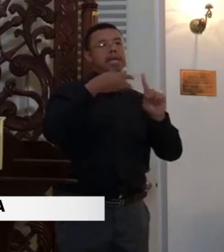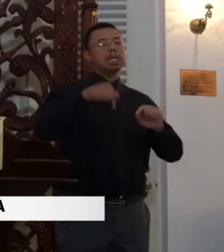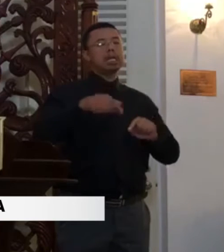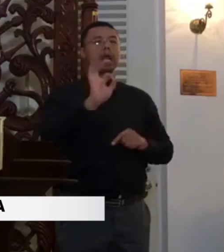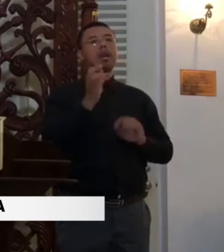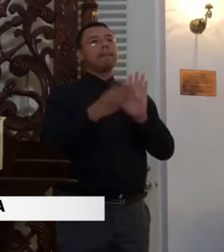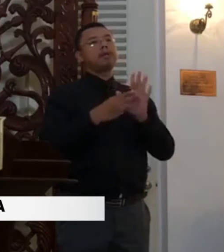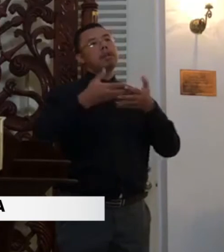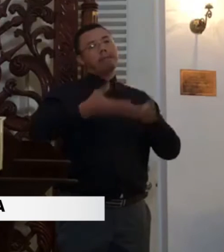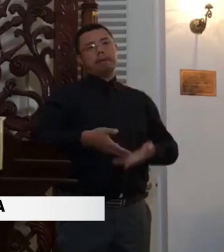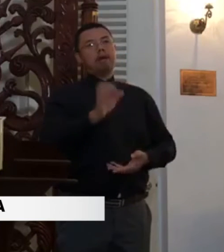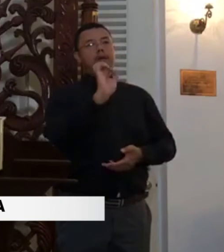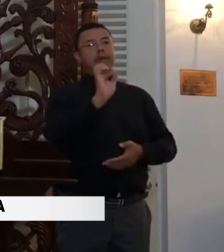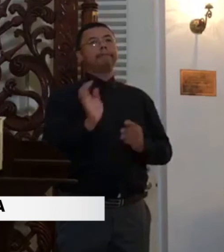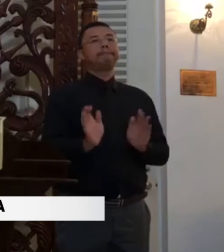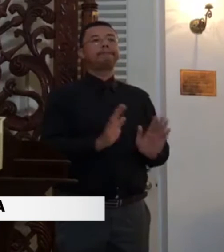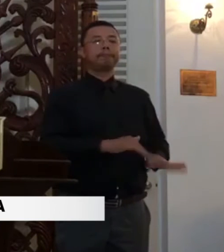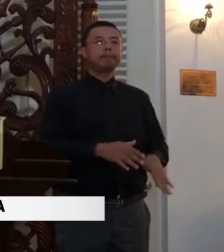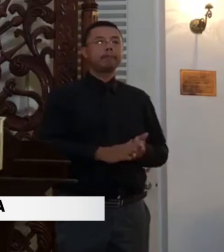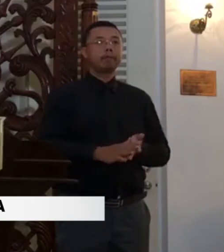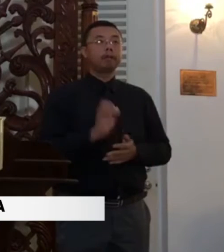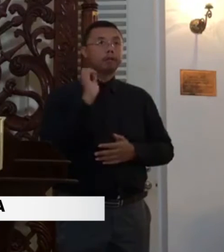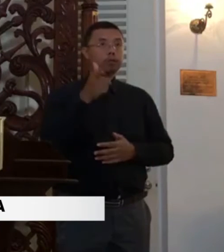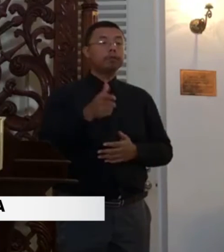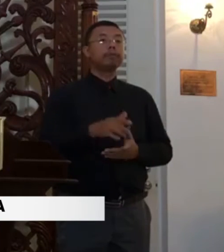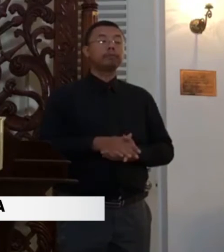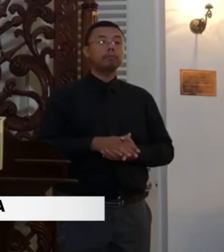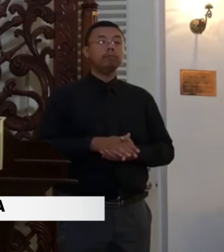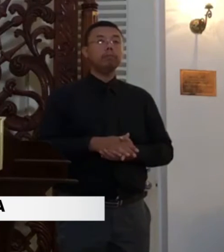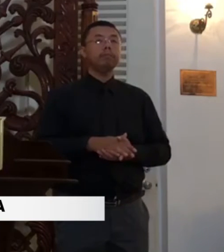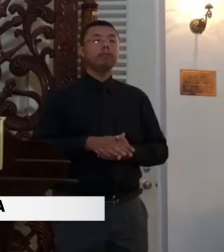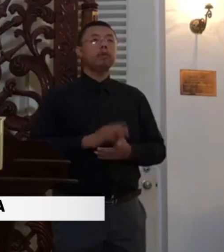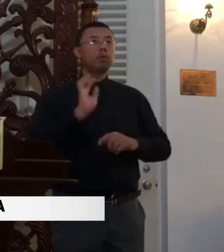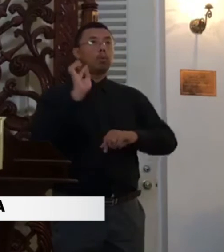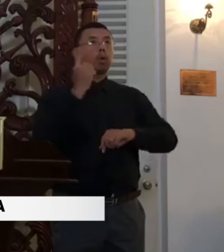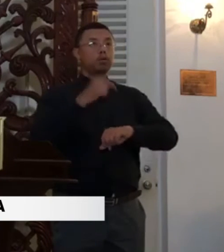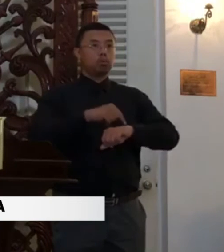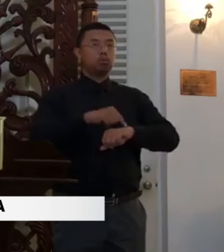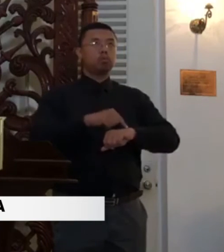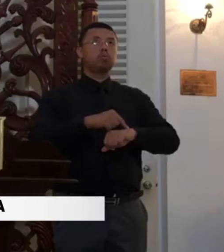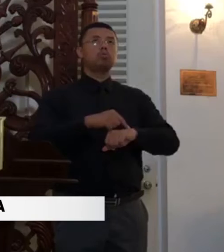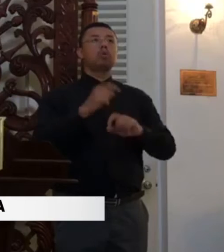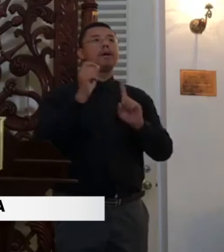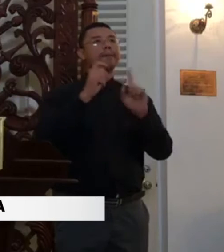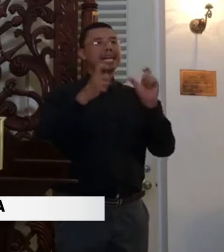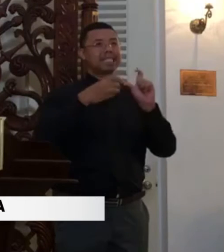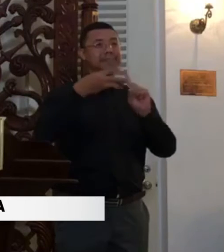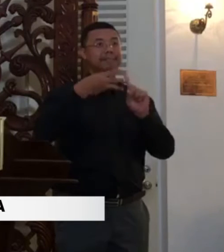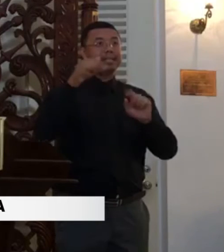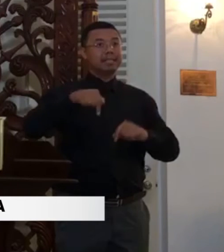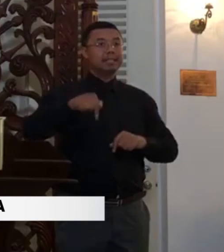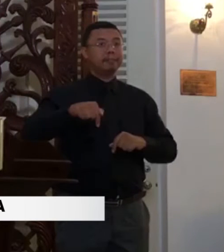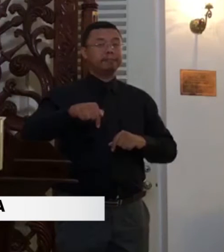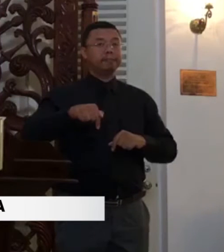masalah yang terlalu besar. Kemudian selama masa pemberlakuan PSBB